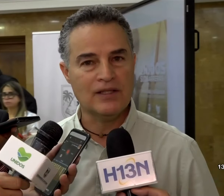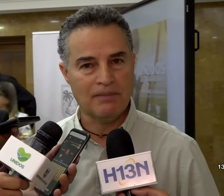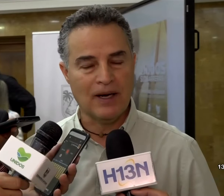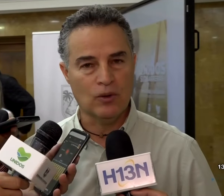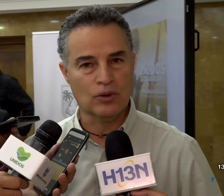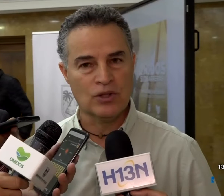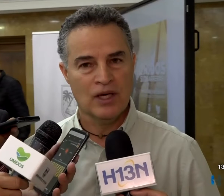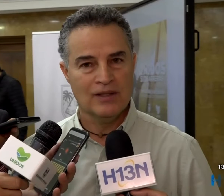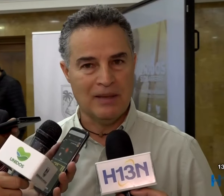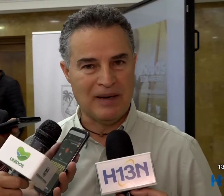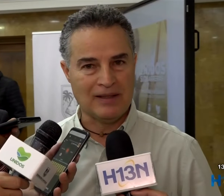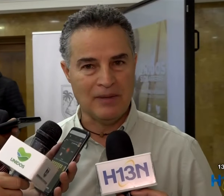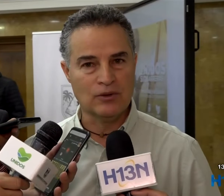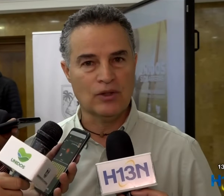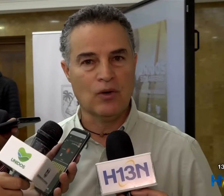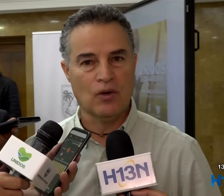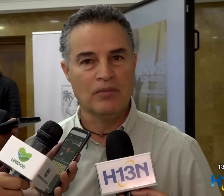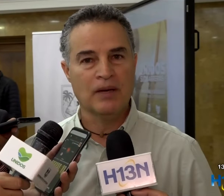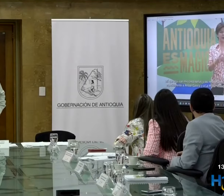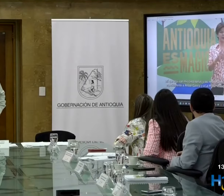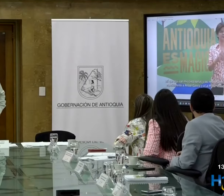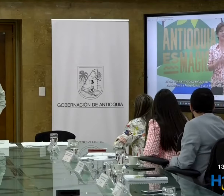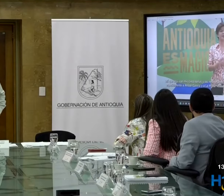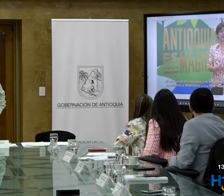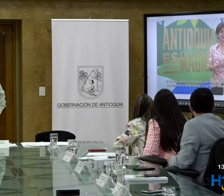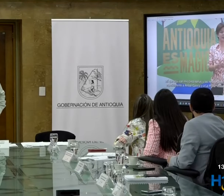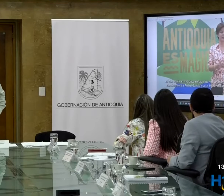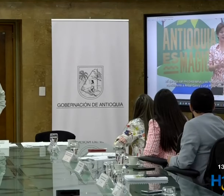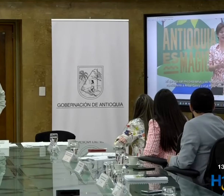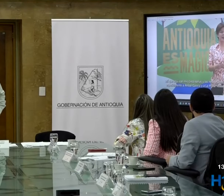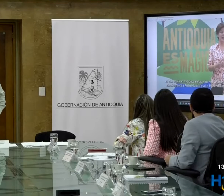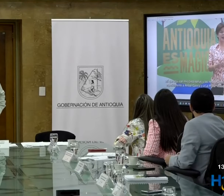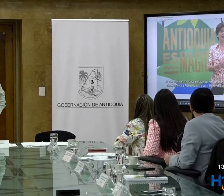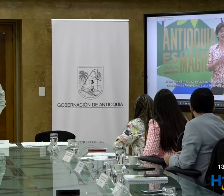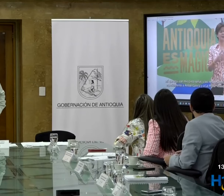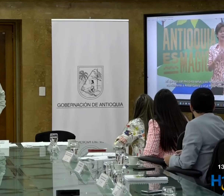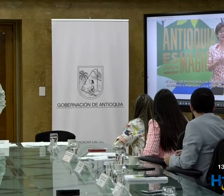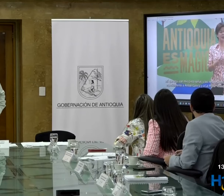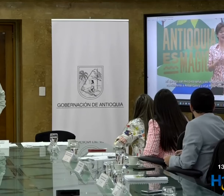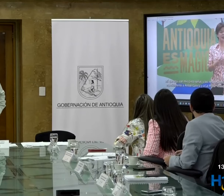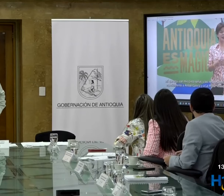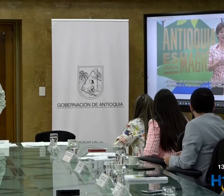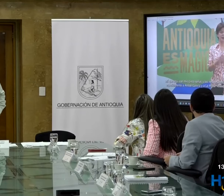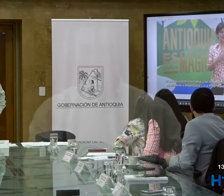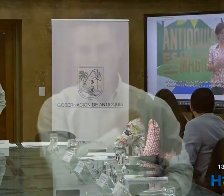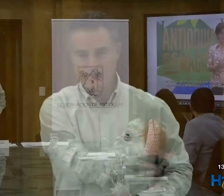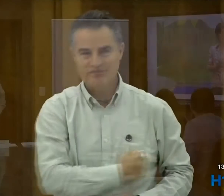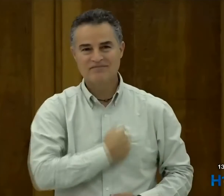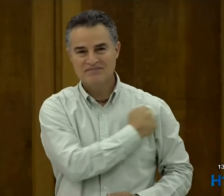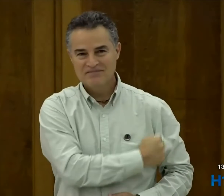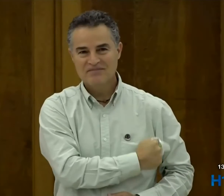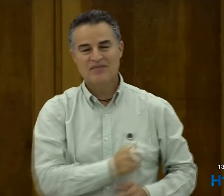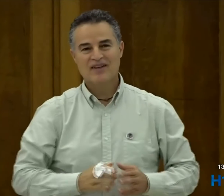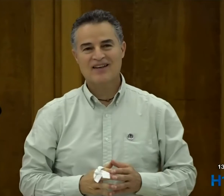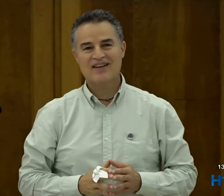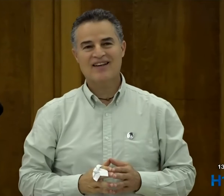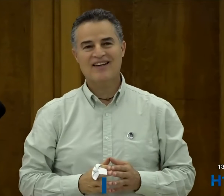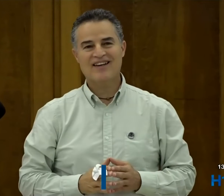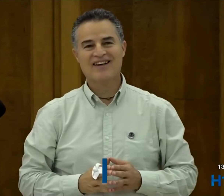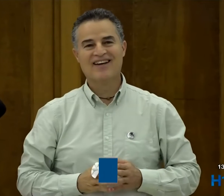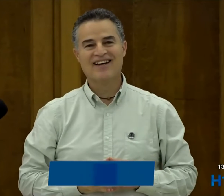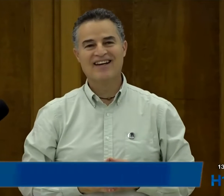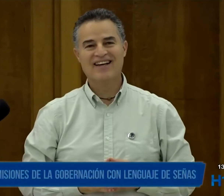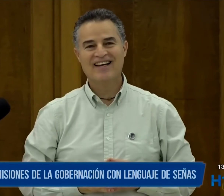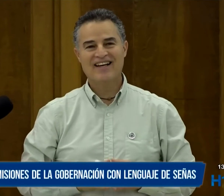punto de referencia para otros departamentos de Colombia. Además, se implementó un reto para las redes sociales donde se invita a las personas